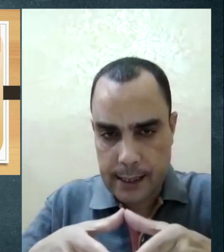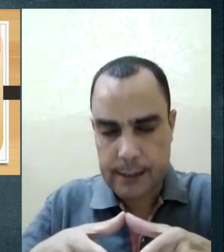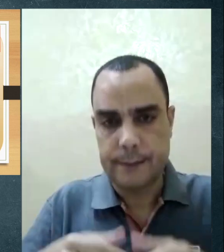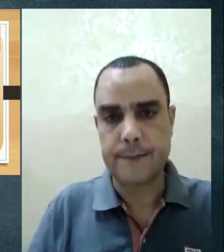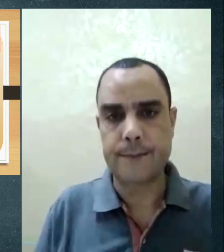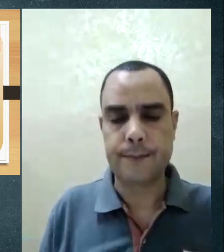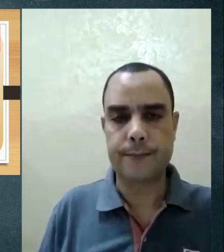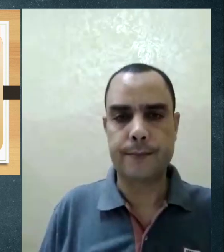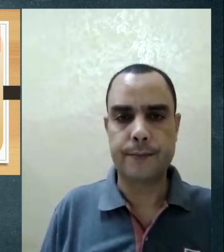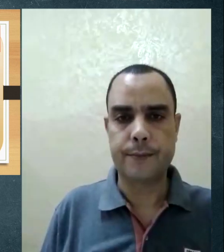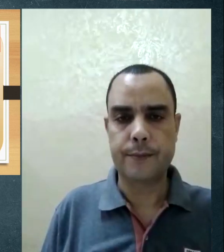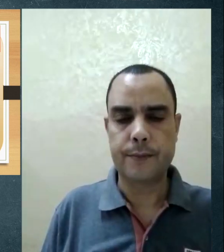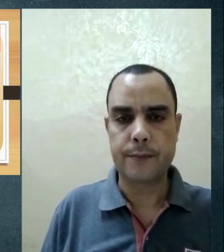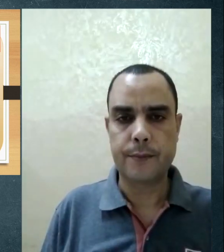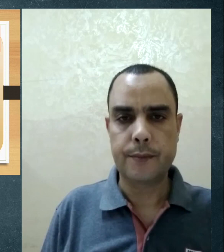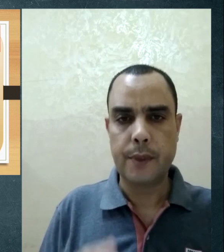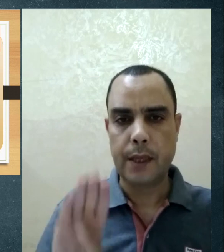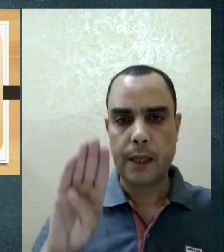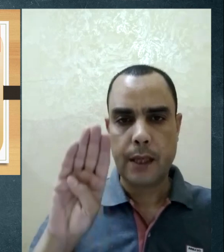بعائلته